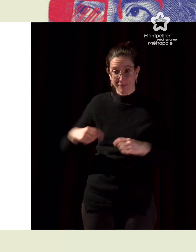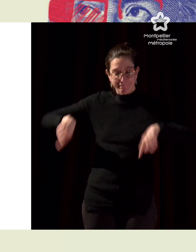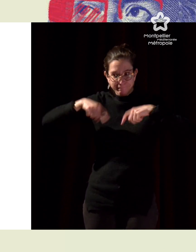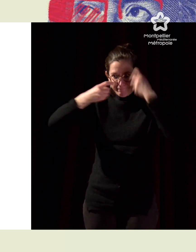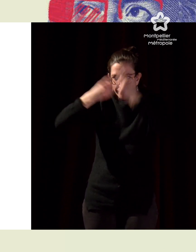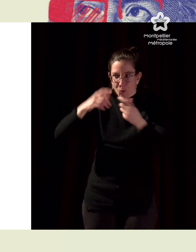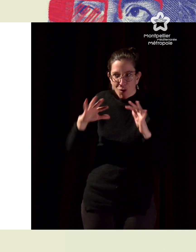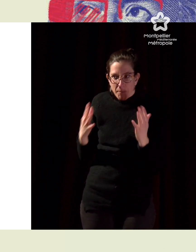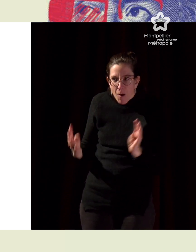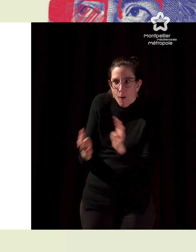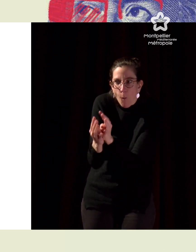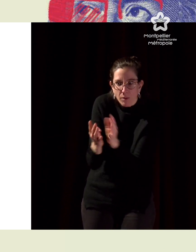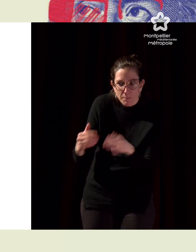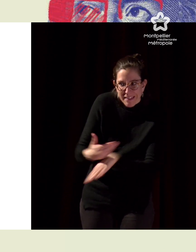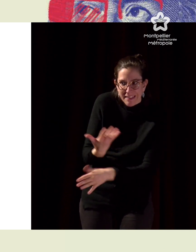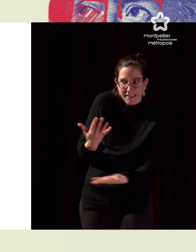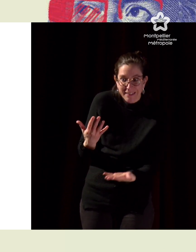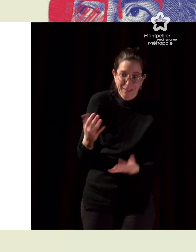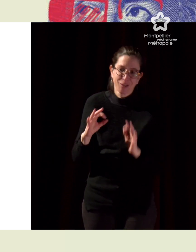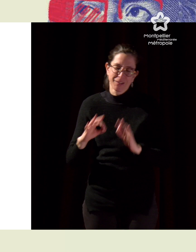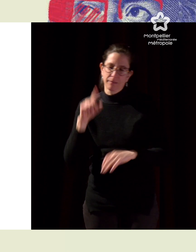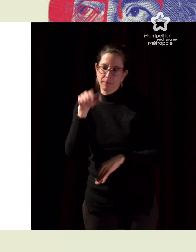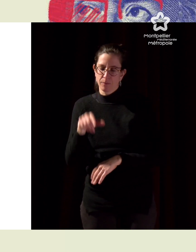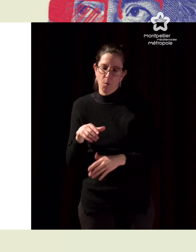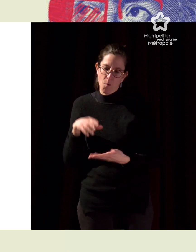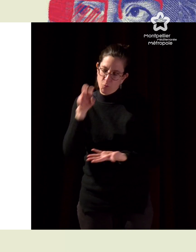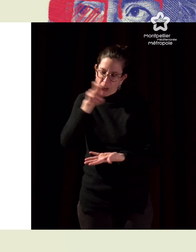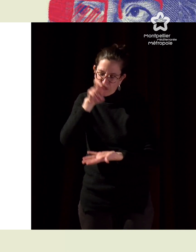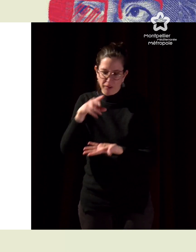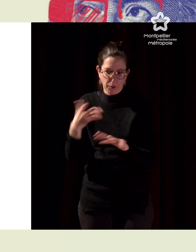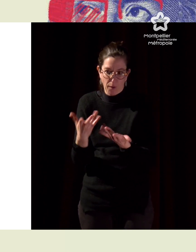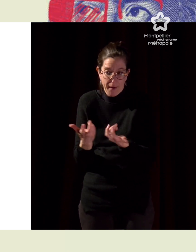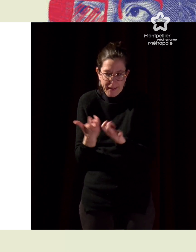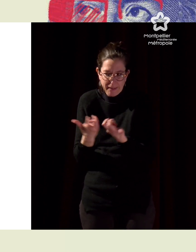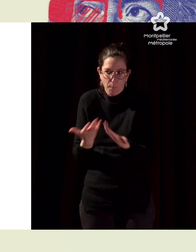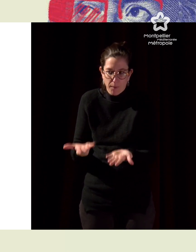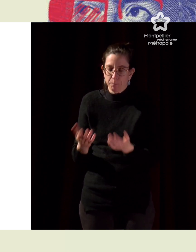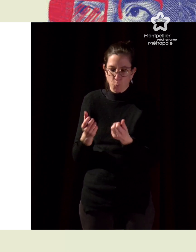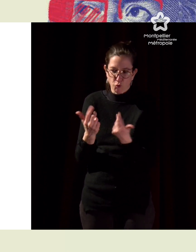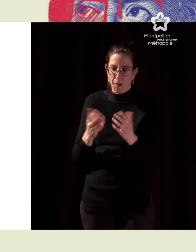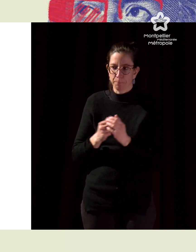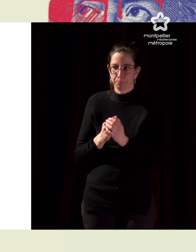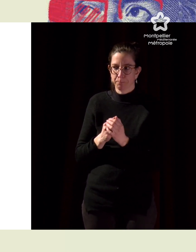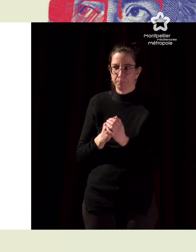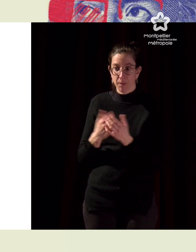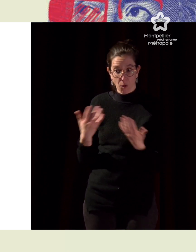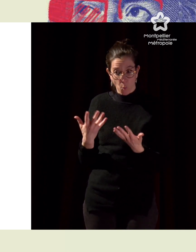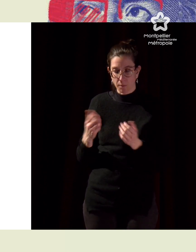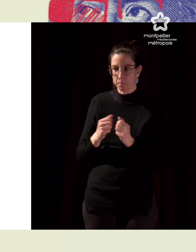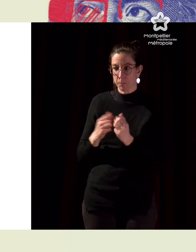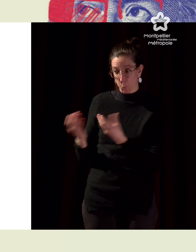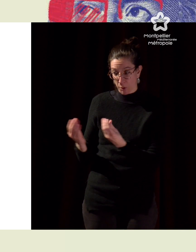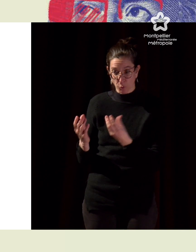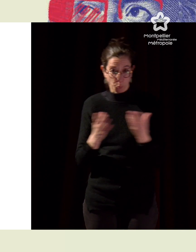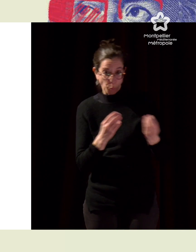Et dans ce cas-là, je pense que c'est intéressant d'aller voir vers des exemples présents dans lesquels on a des rencontres comme ça de